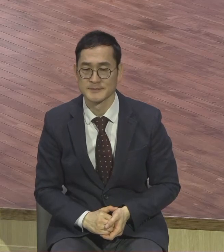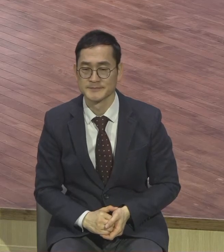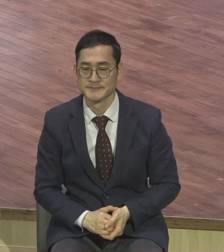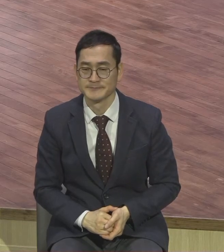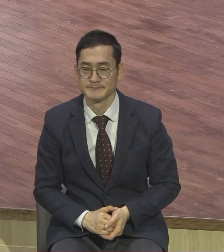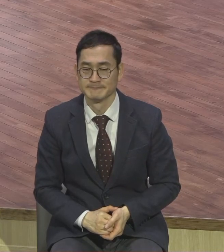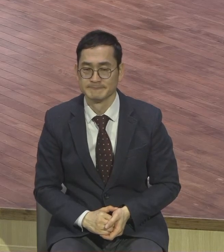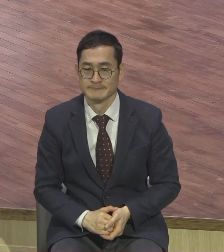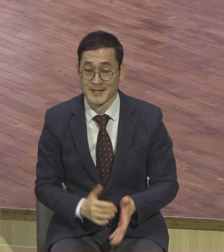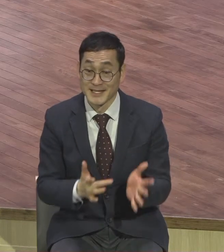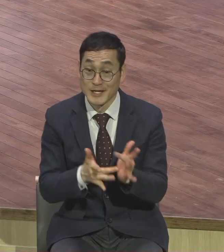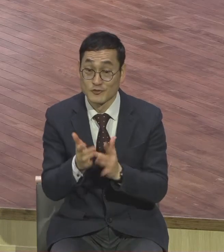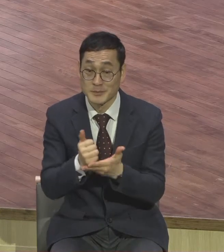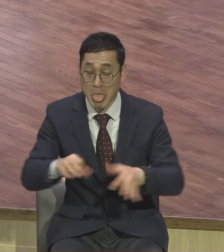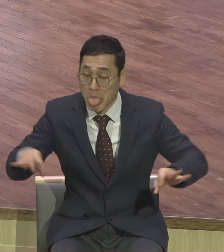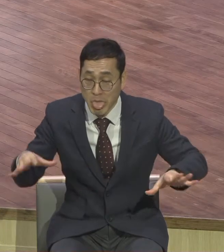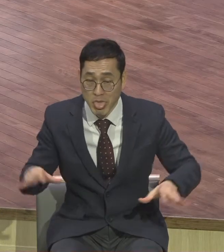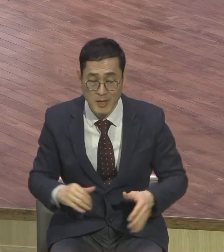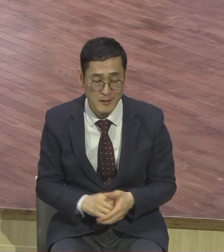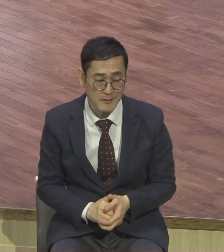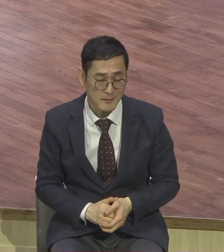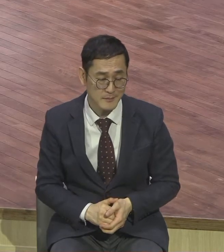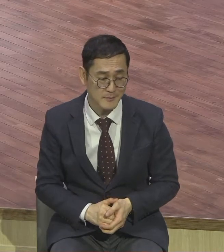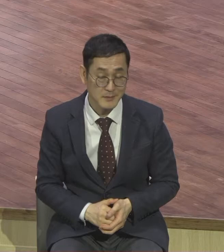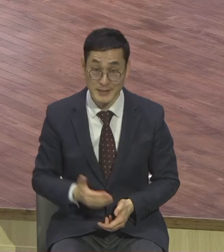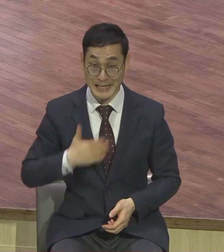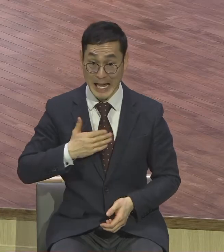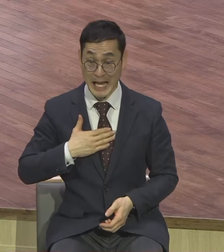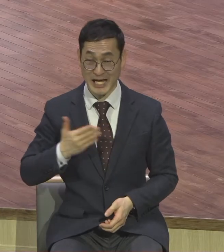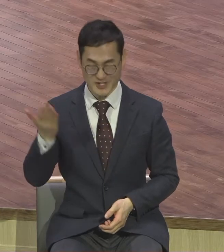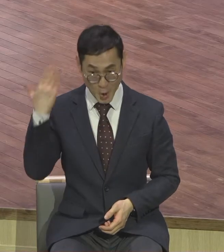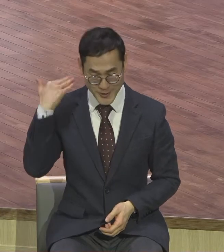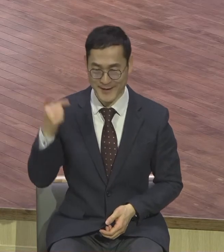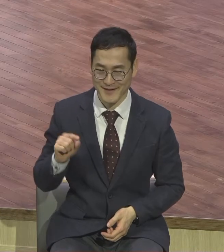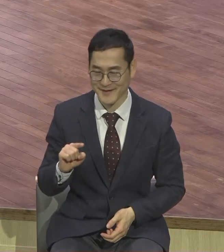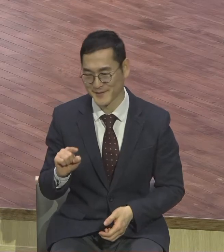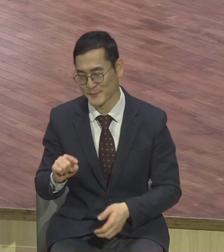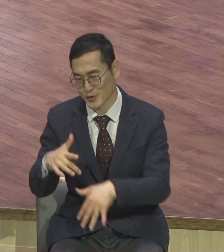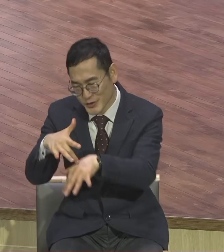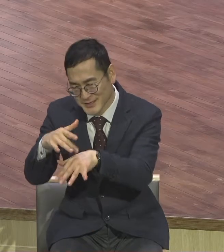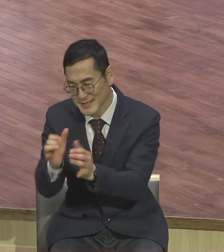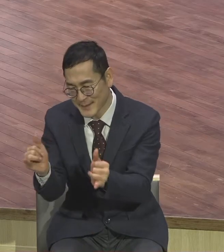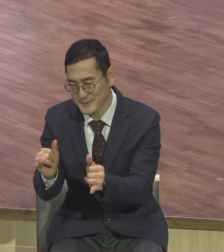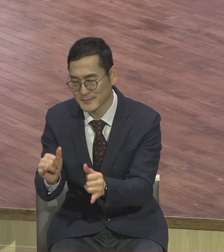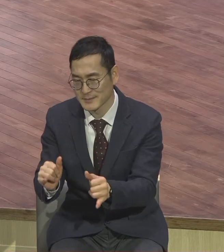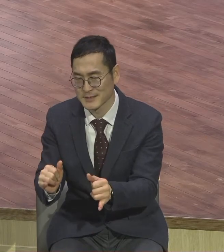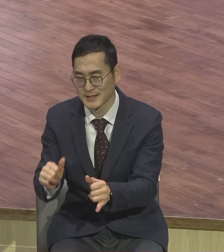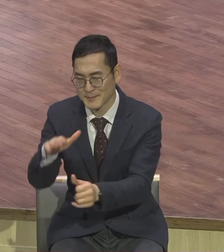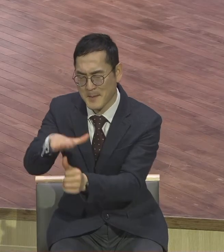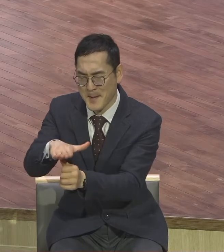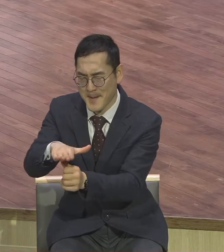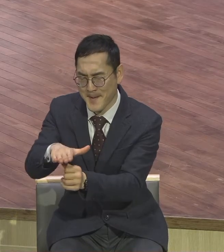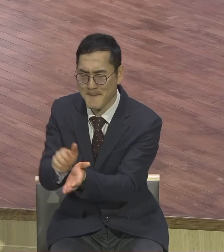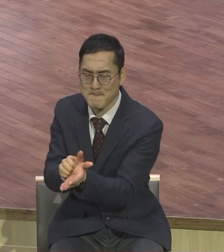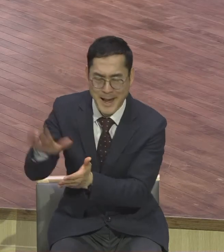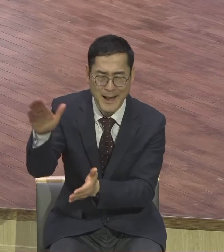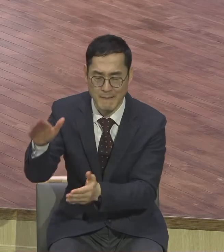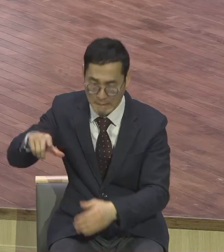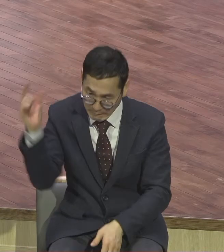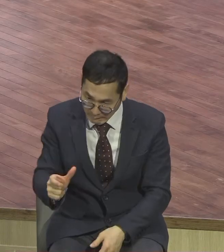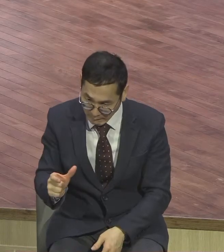예수님은 한방에 끝내지만 제가 귀신을 쫓아낼 때는 한방에 안 나가더라고 나는 영권이 약해서 그런가 귀신을 쫓아낸는데 어떤 때는